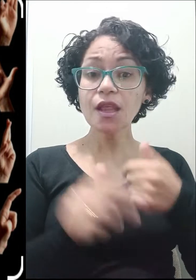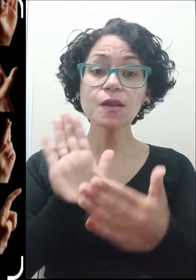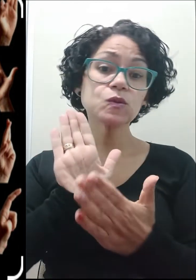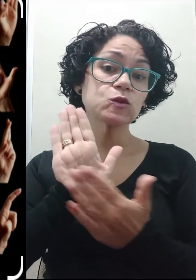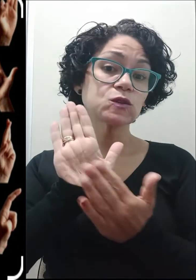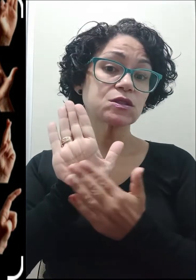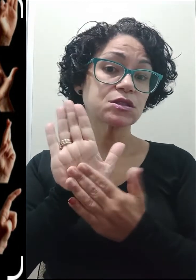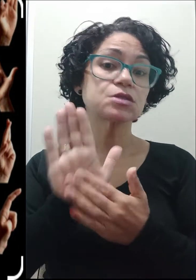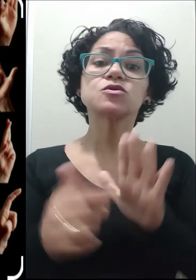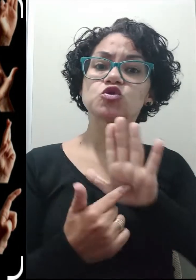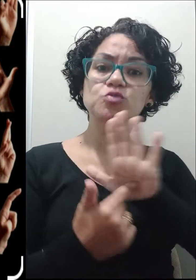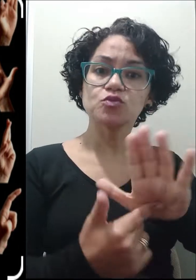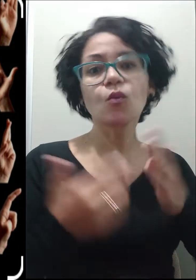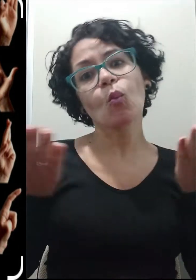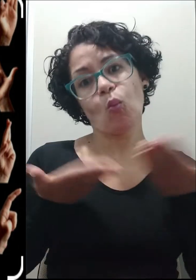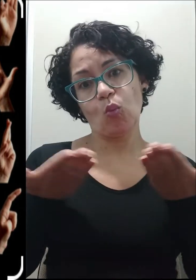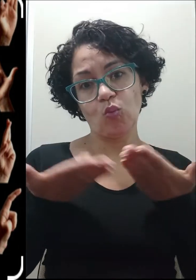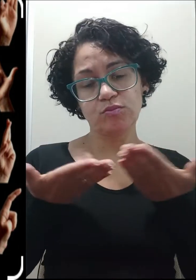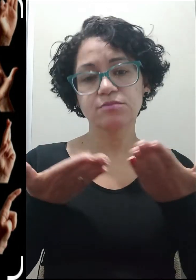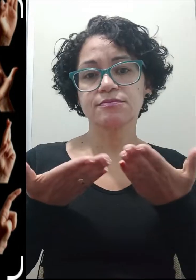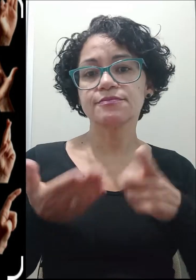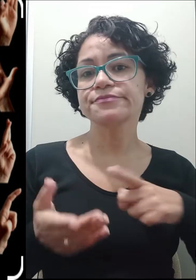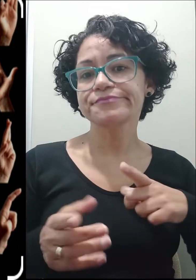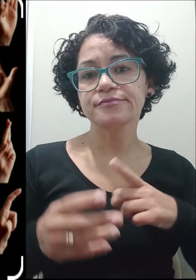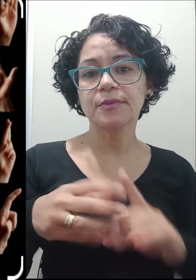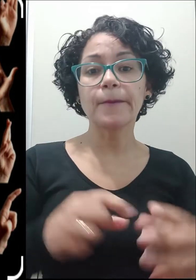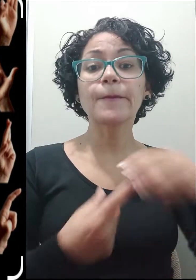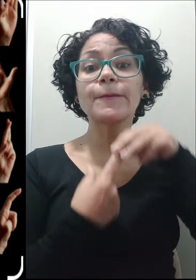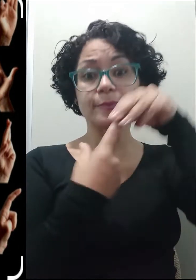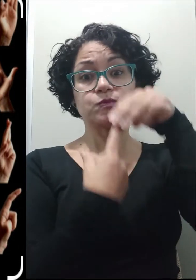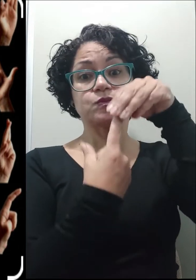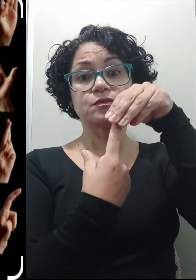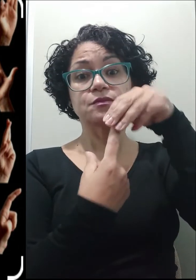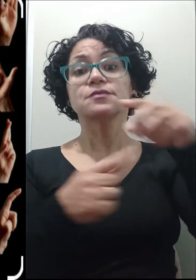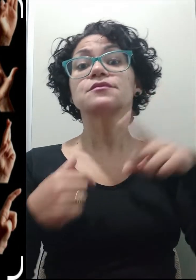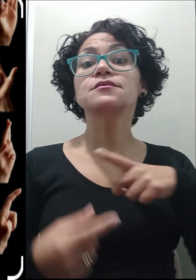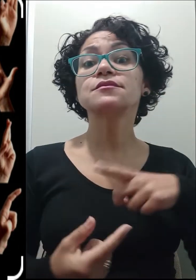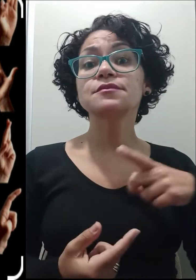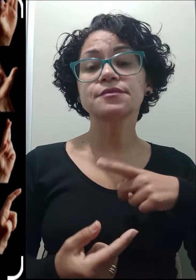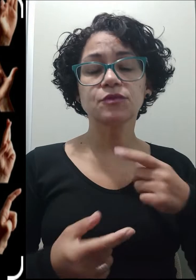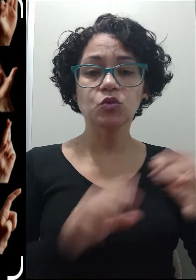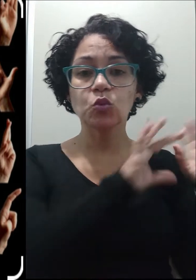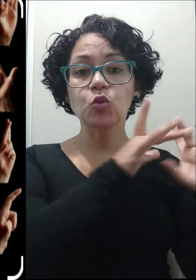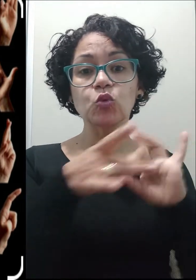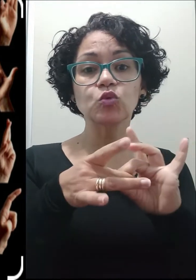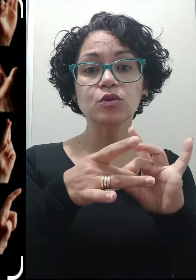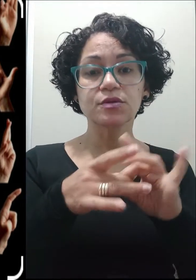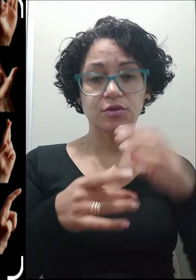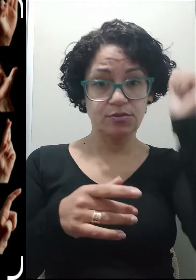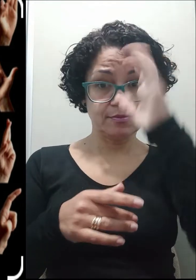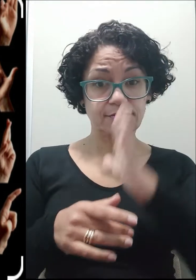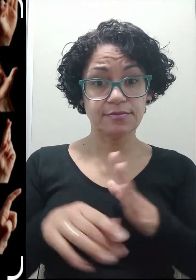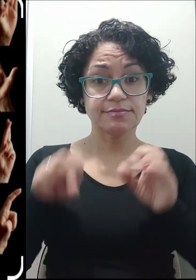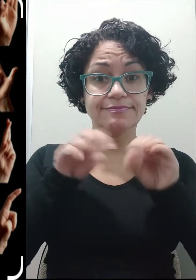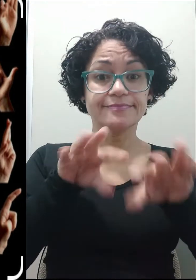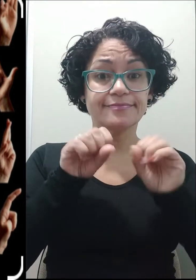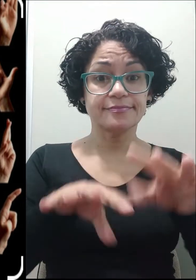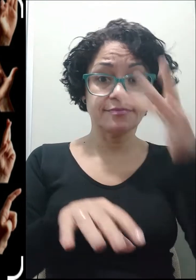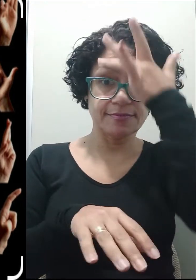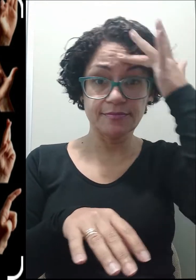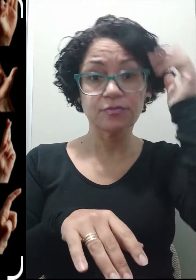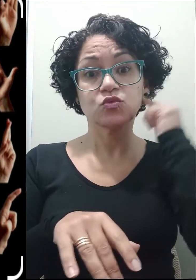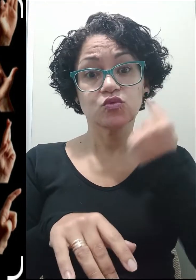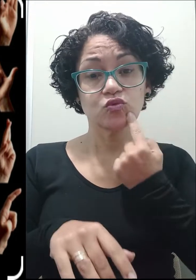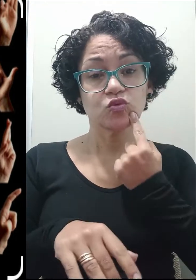proposta tem se mostrado atualmente predominante no contexto brasileiro para o ensino dos surdos.